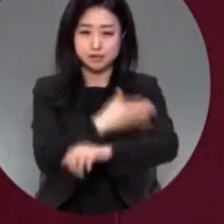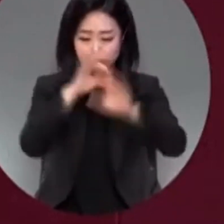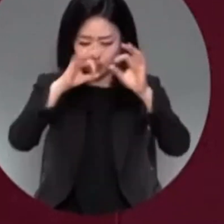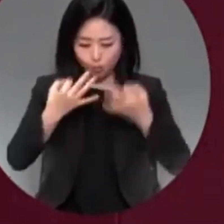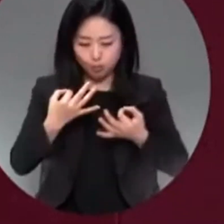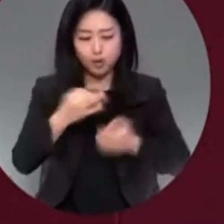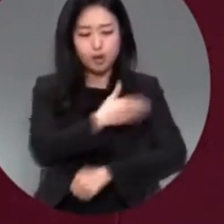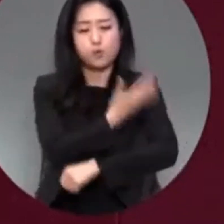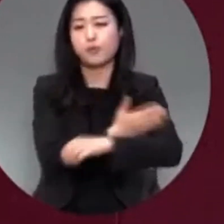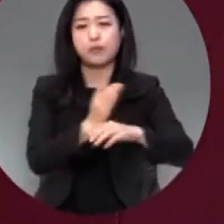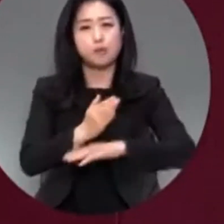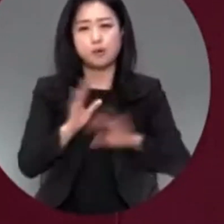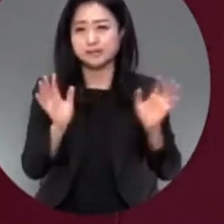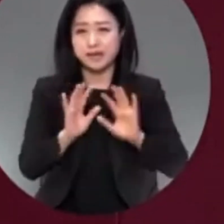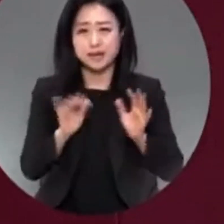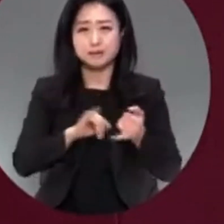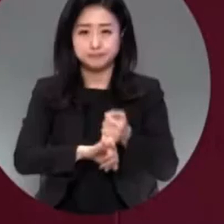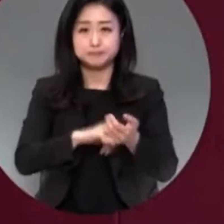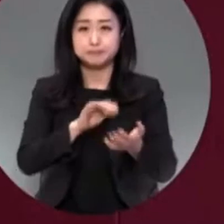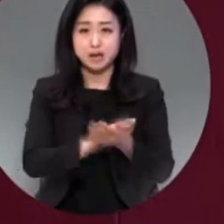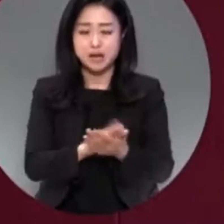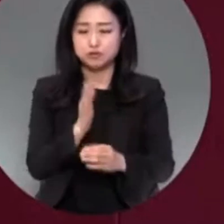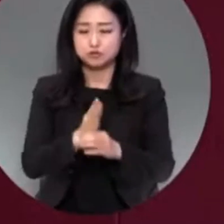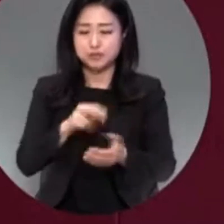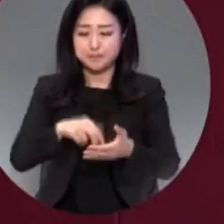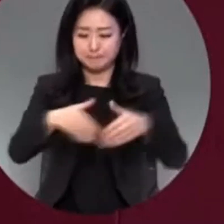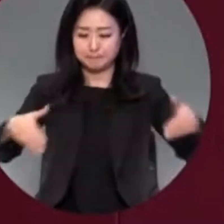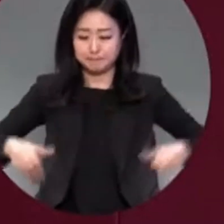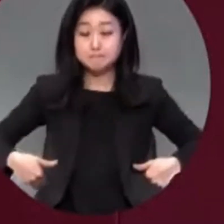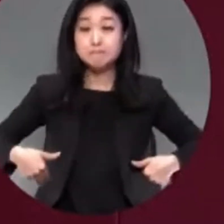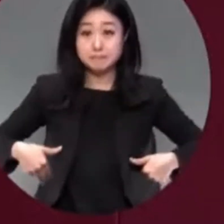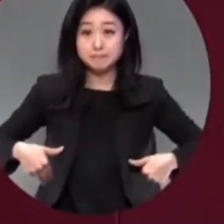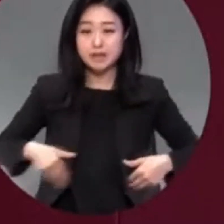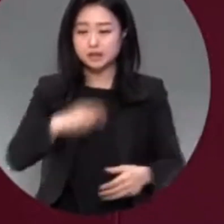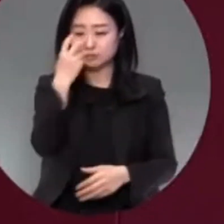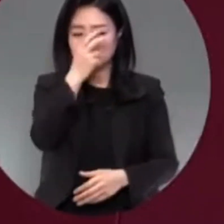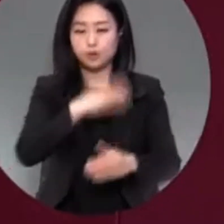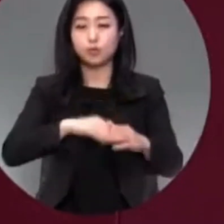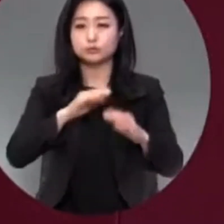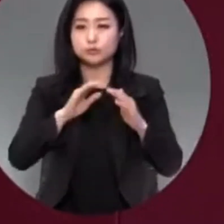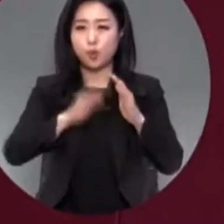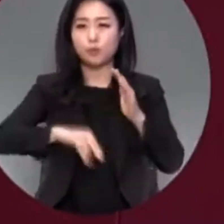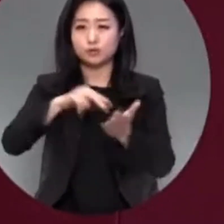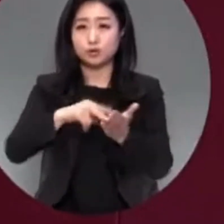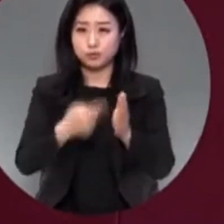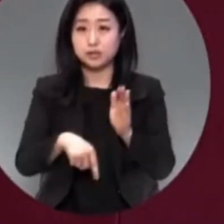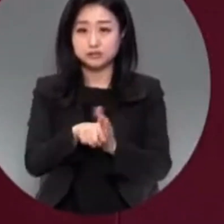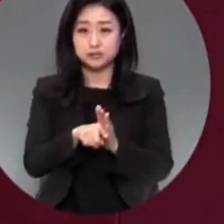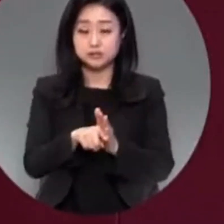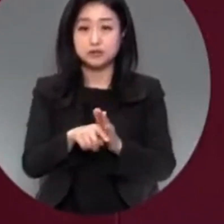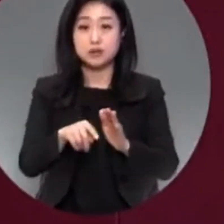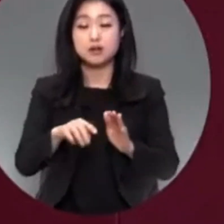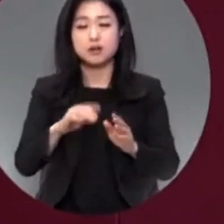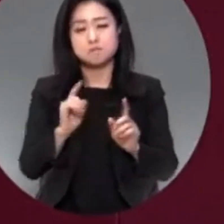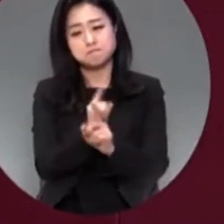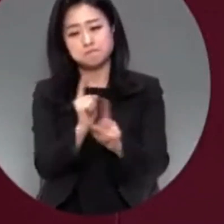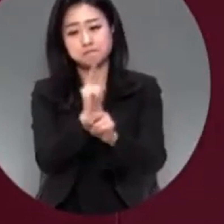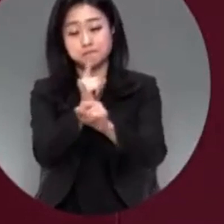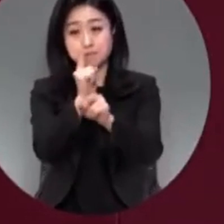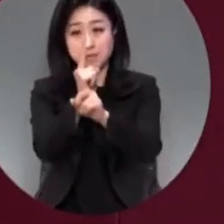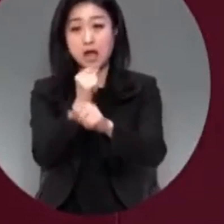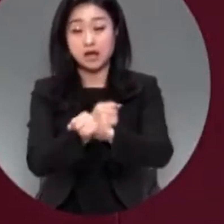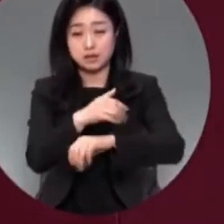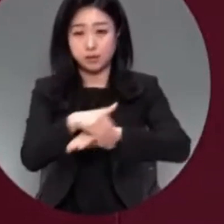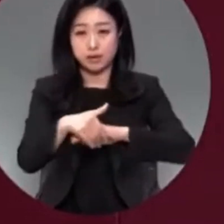향후 권한을 남용하거나 정치적 중립성과 수사의 공정성이 훼손되지 않도록 제도와 절차를 개선해 나가겠다며 눈물까지 흘린